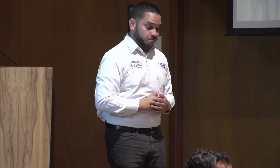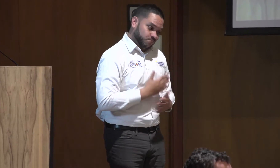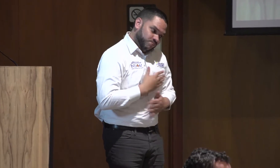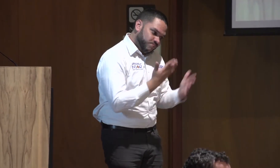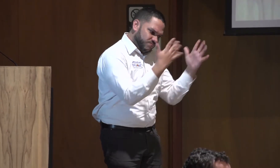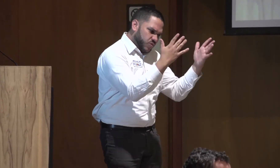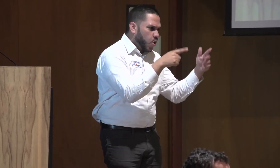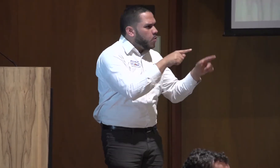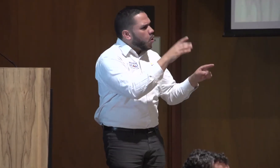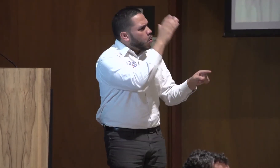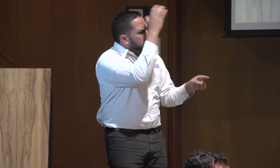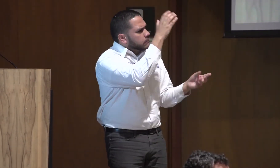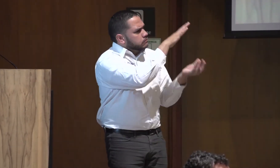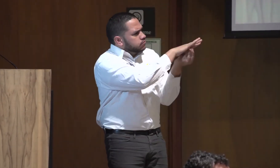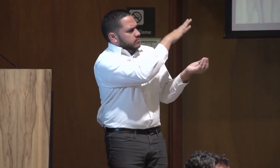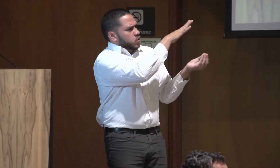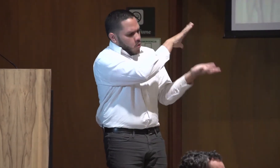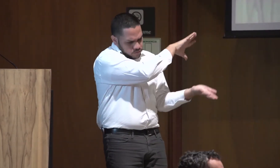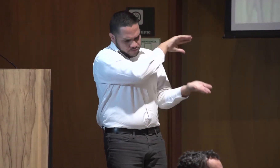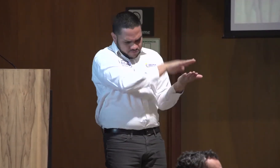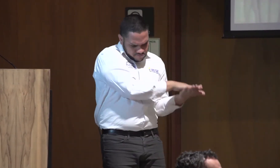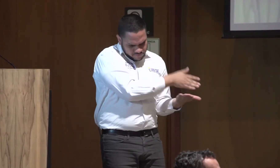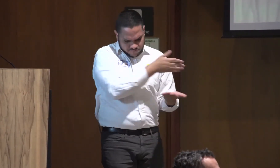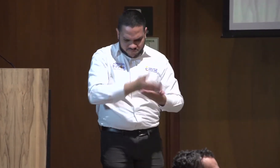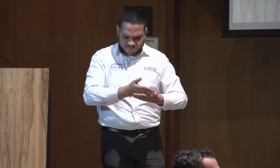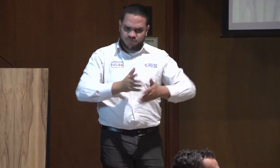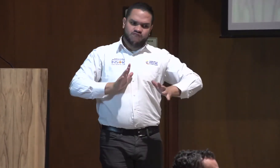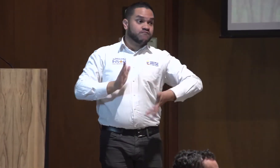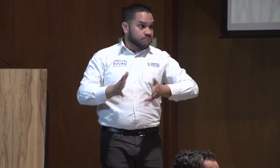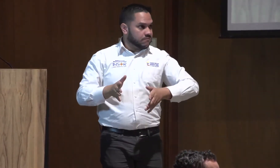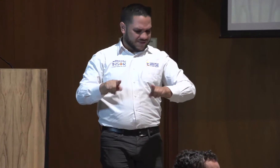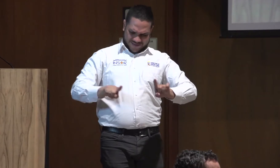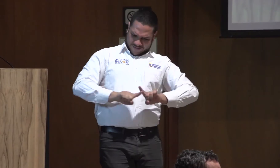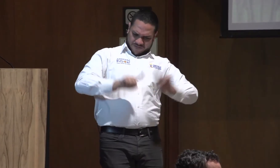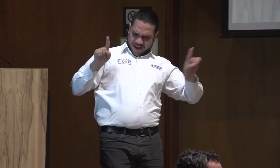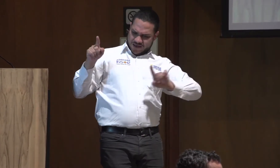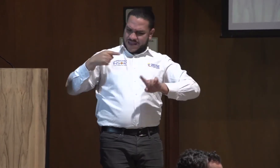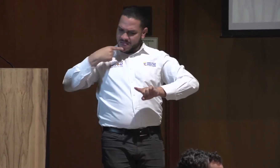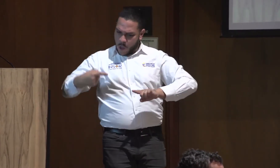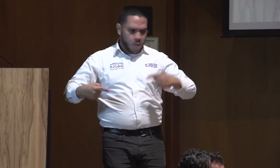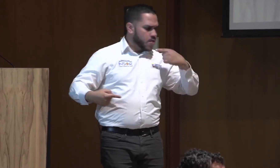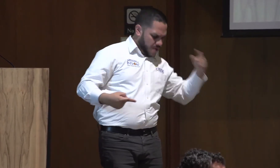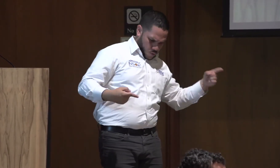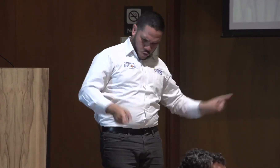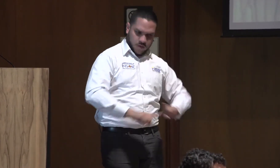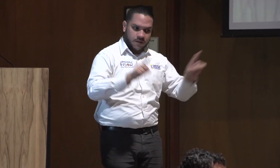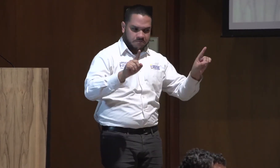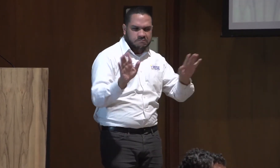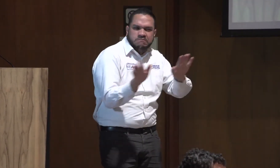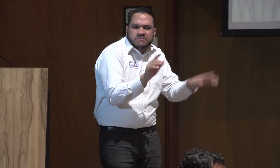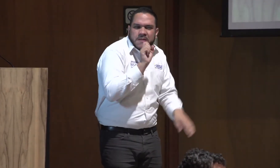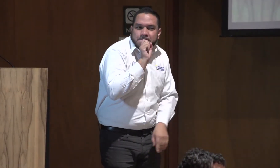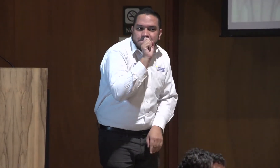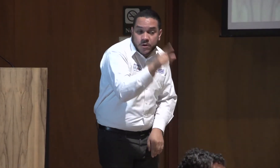interpretar unos conceptos tan abstractos y llevarlos a una lengua que evidentemente es muy diferente. La mía es una curiosidad lingüística, yo creo